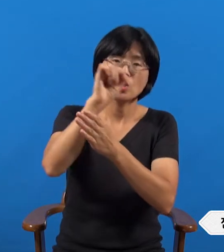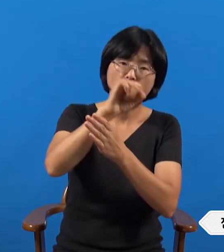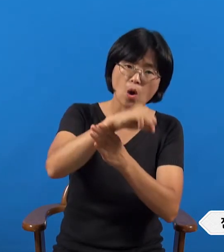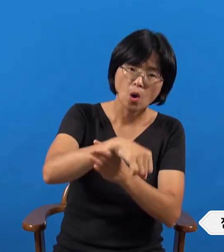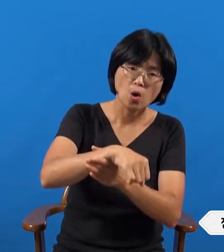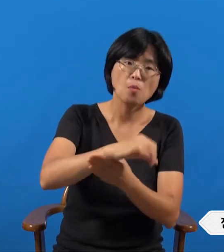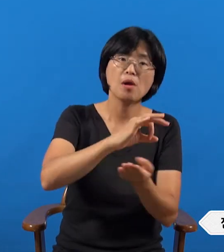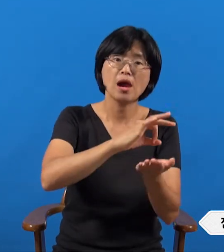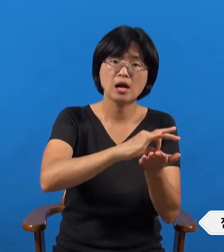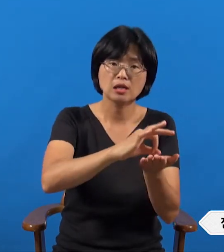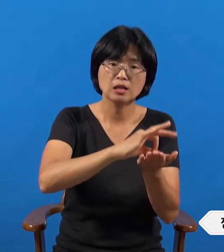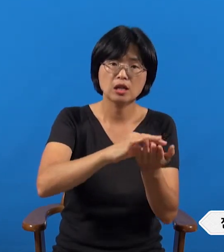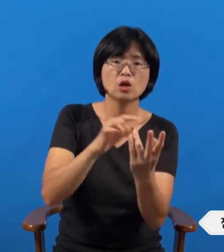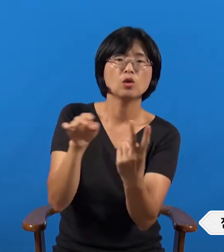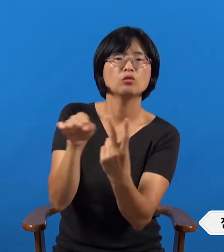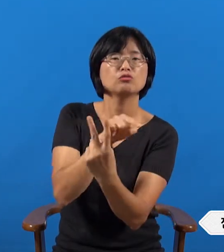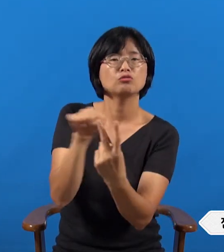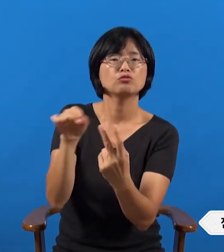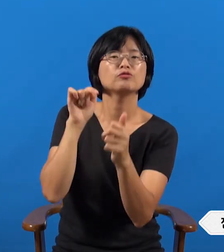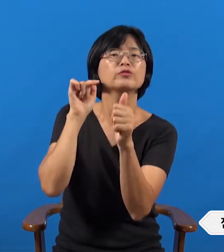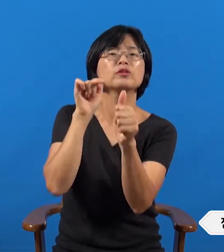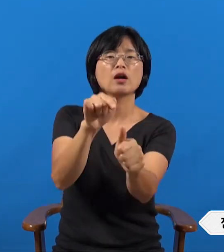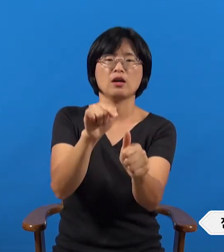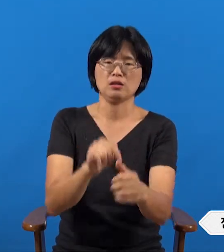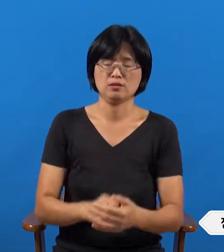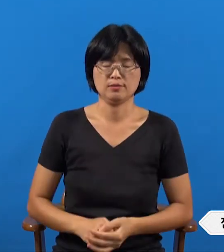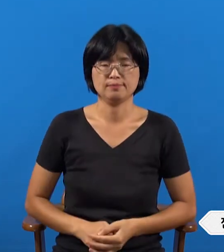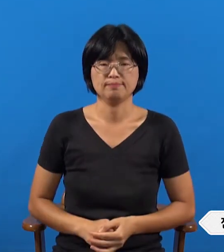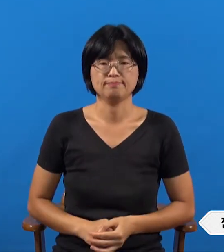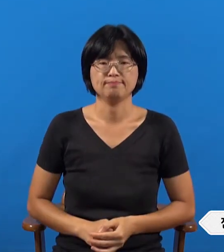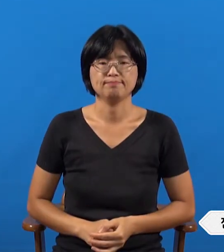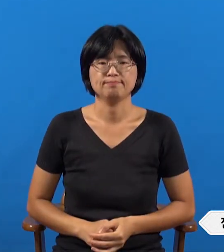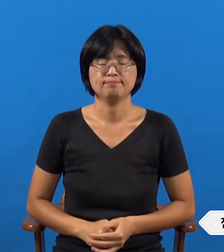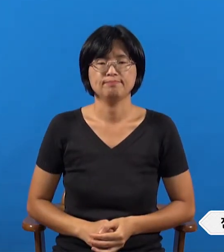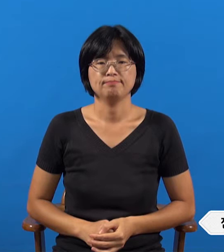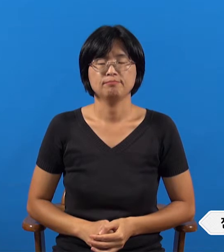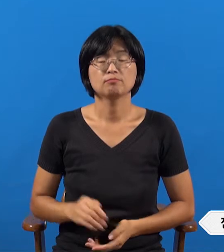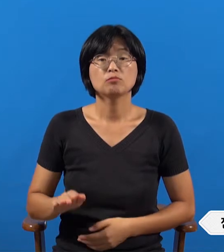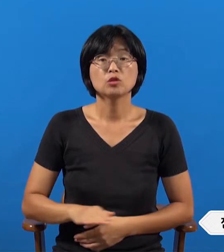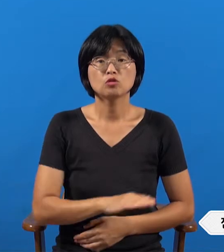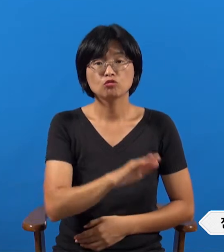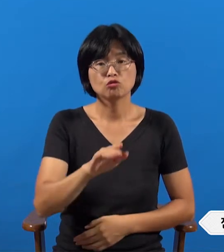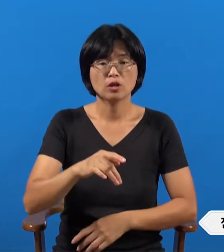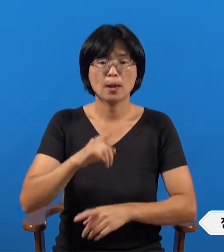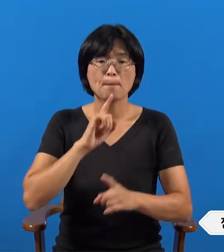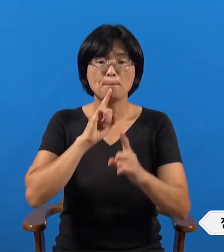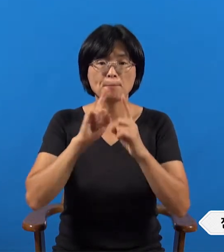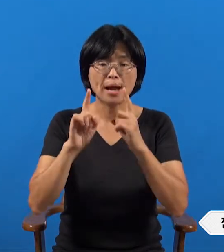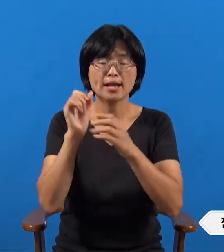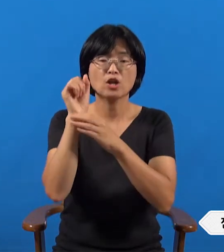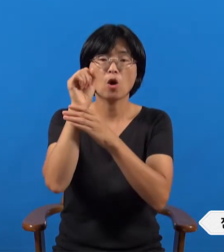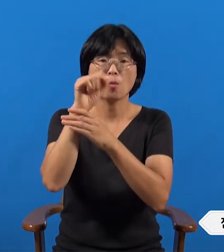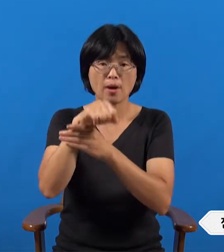건지 열매로 삼을 건지 선택하여라 라고 말씀하시며 우리 말의